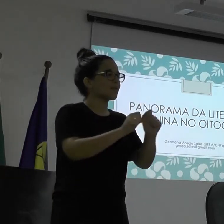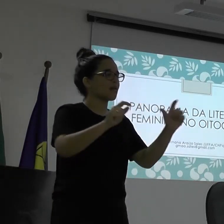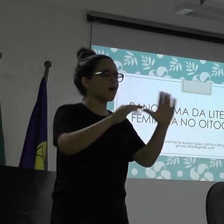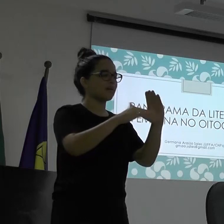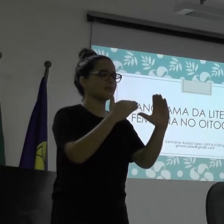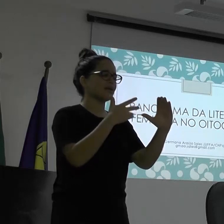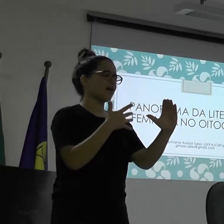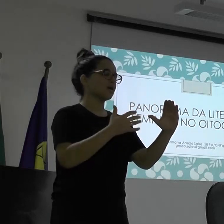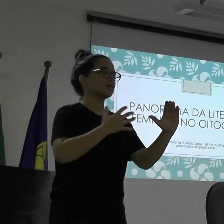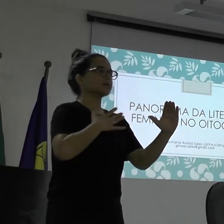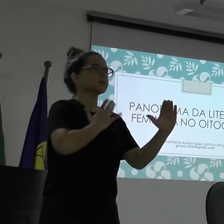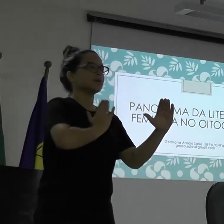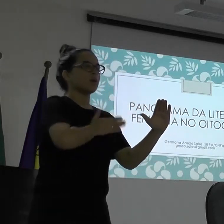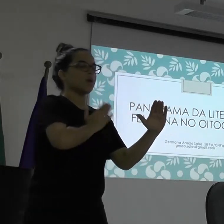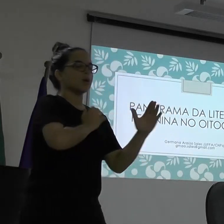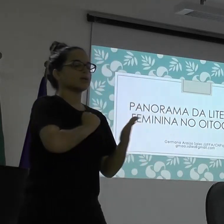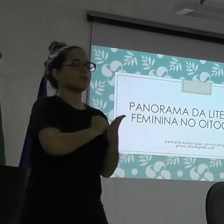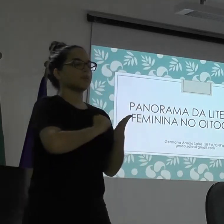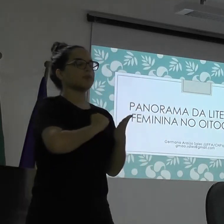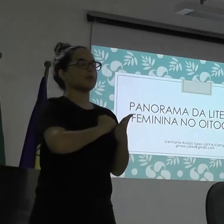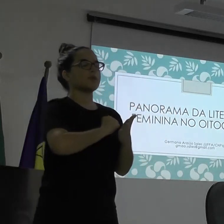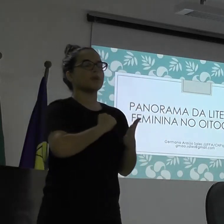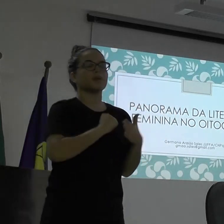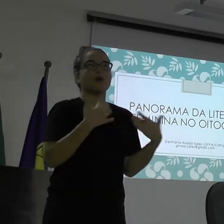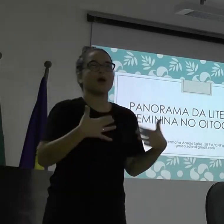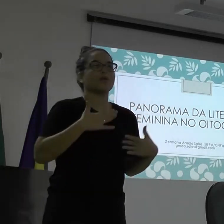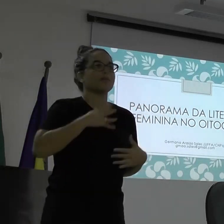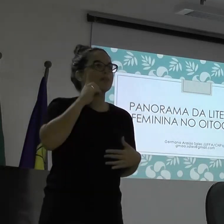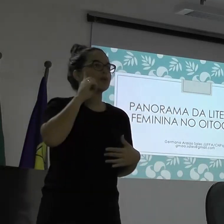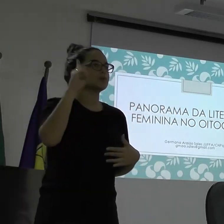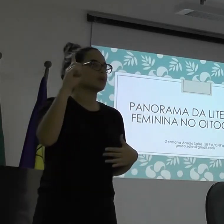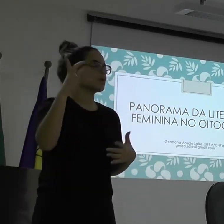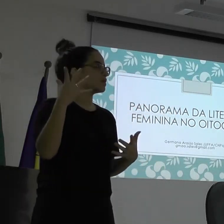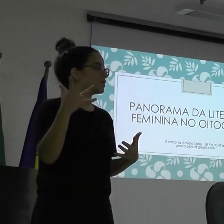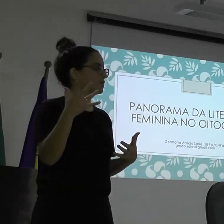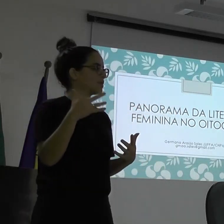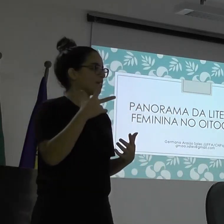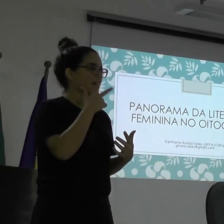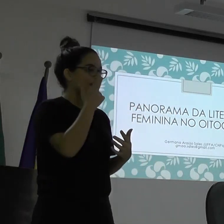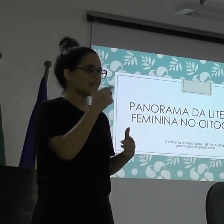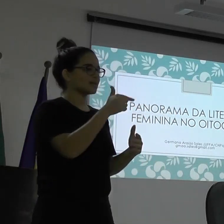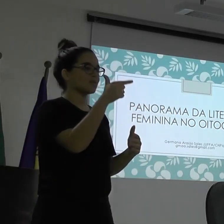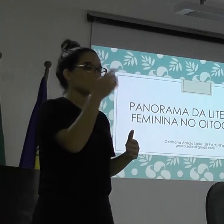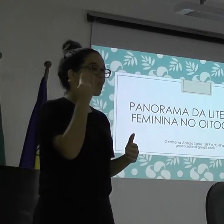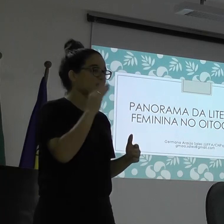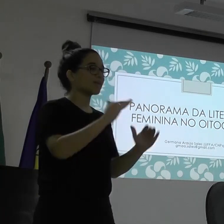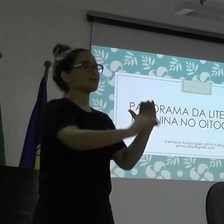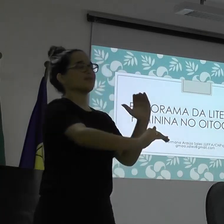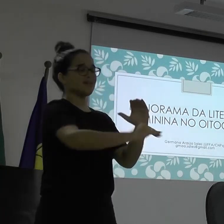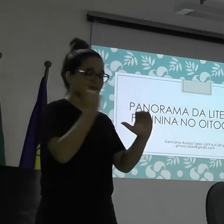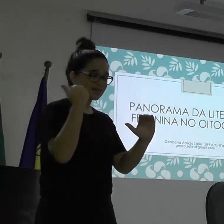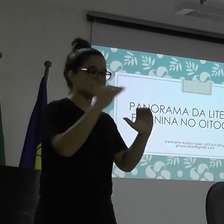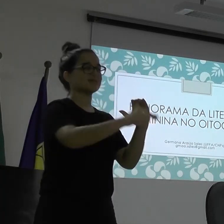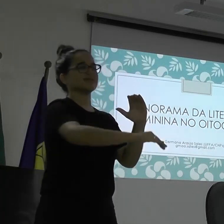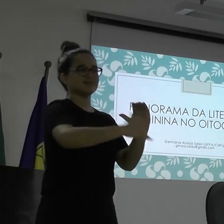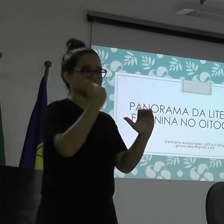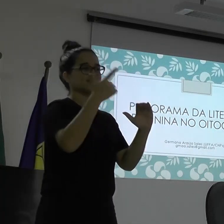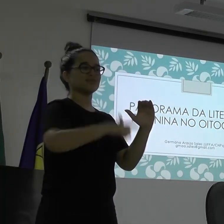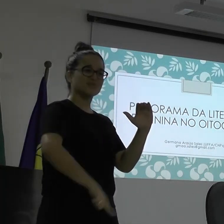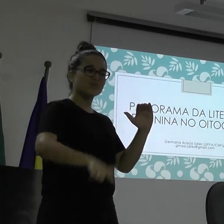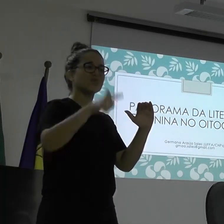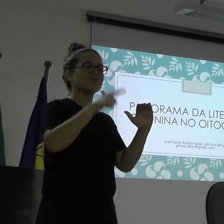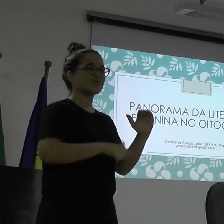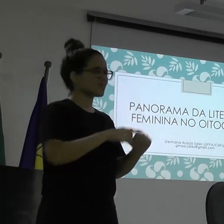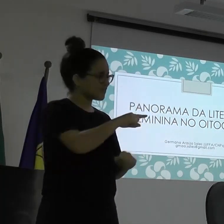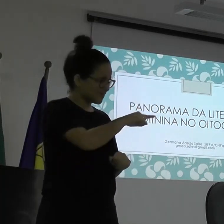sinto taquicardia. Eu digo, meu Deus do céu, aí a pessoa não entende, te manda de novo um e-mail. Está